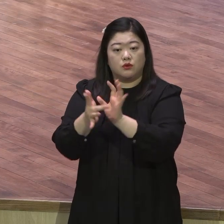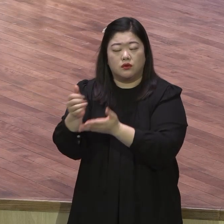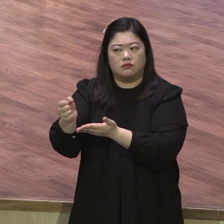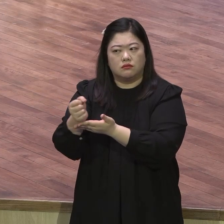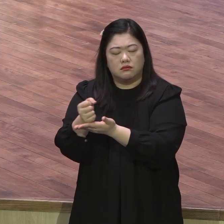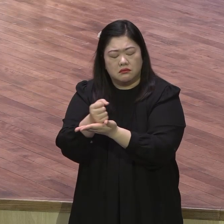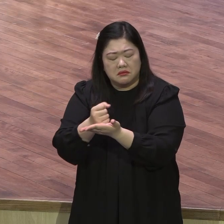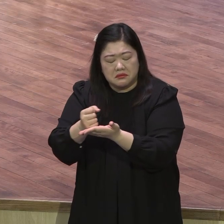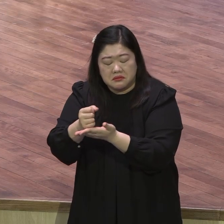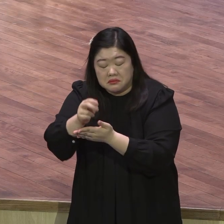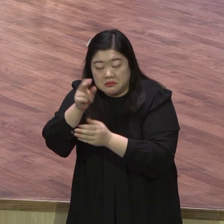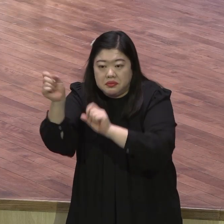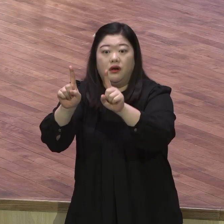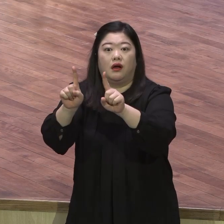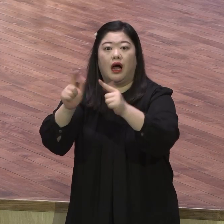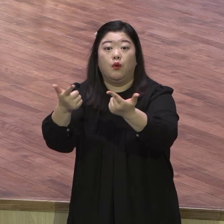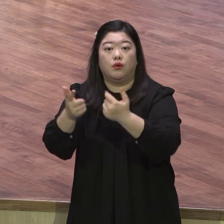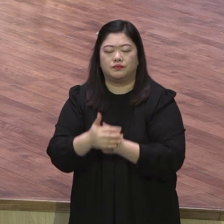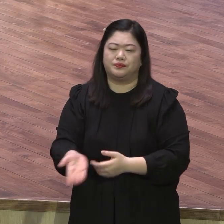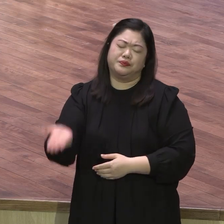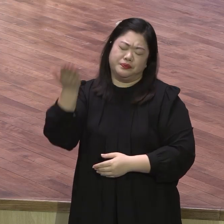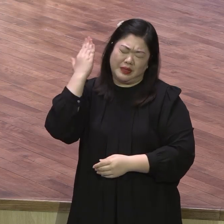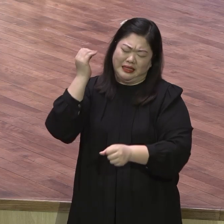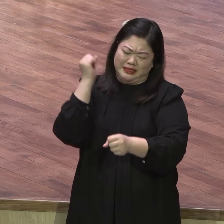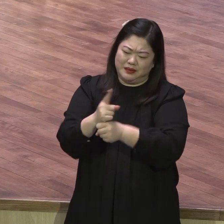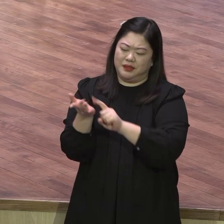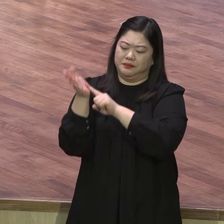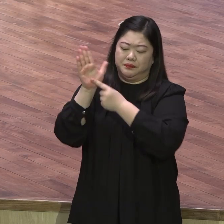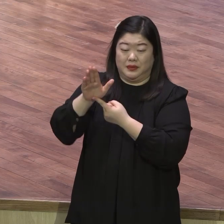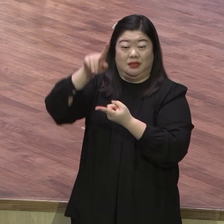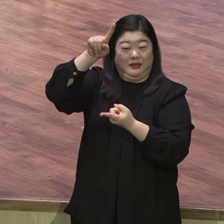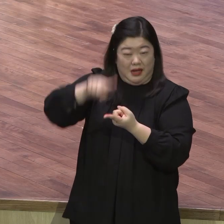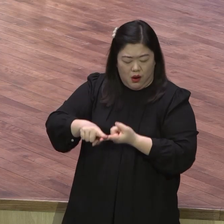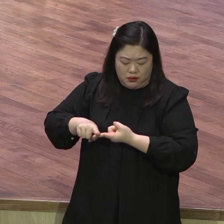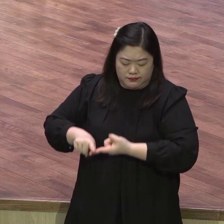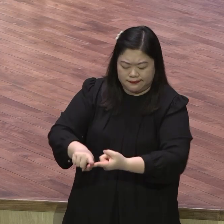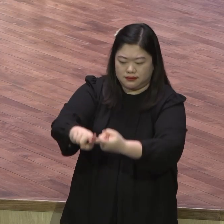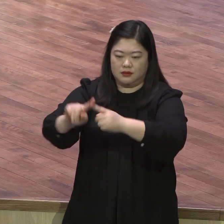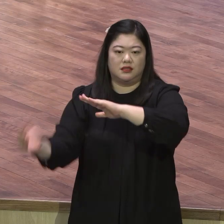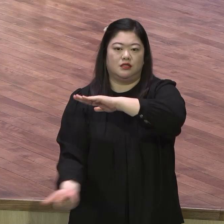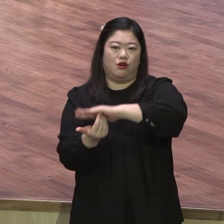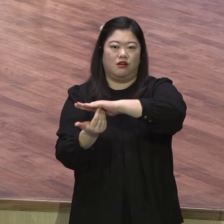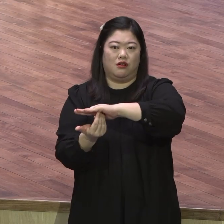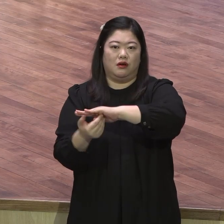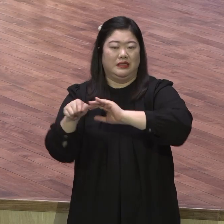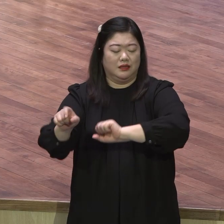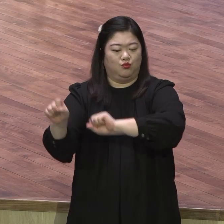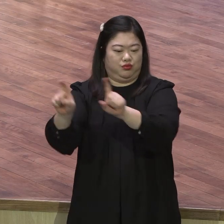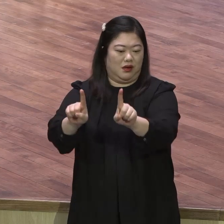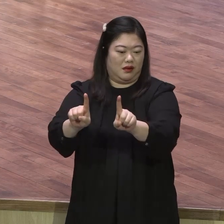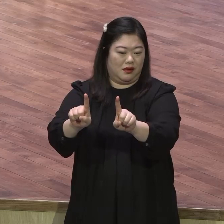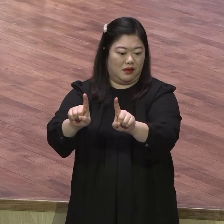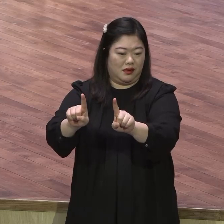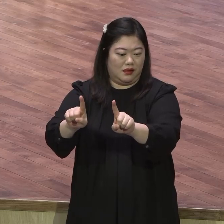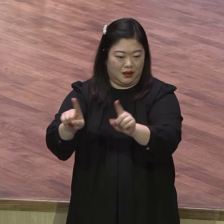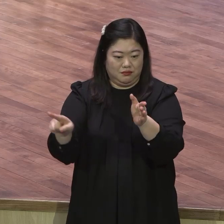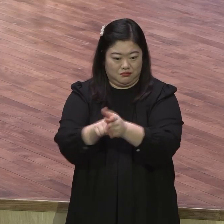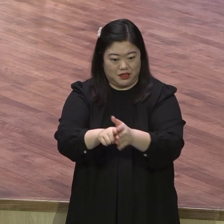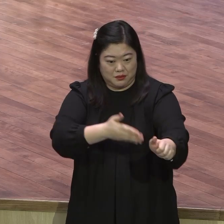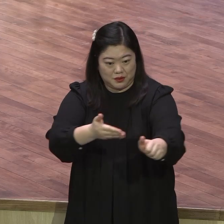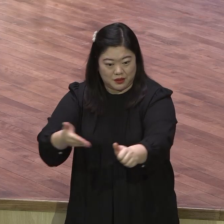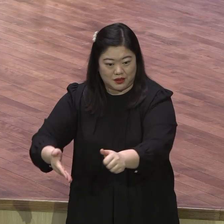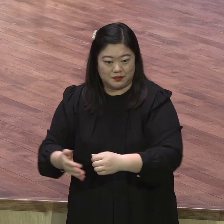아니라 말씀대로 이루어진 언약 성취였다. 그거예요. 하나님 말씀 그대로